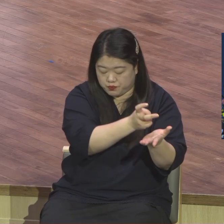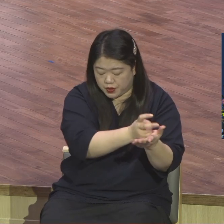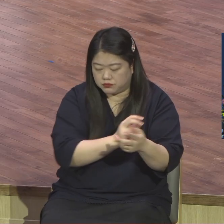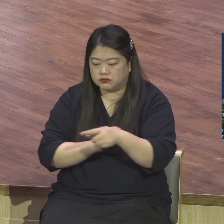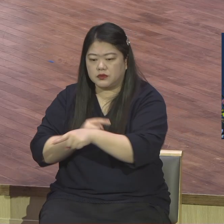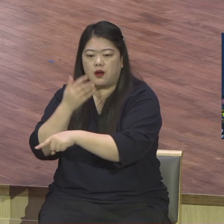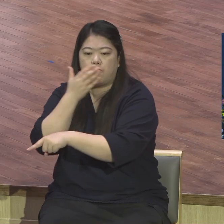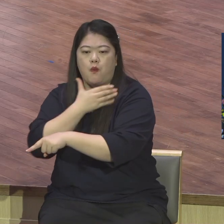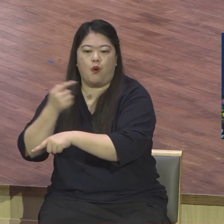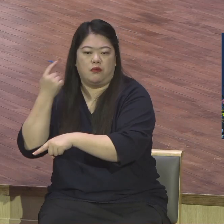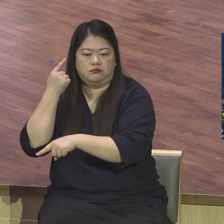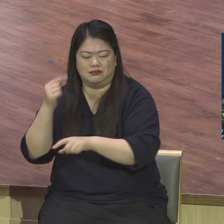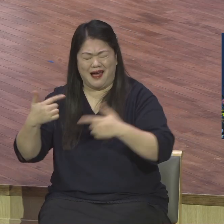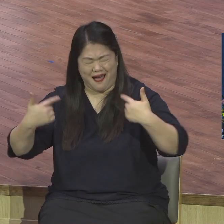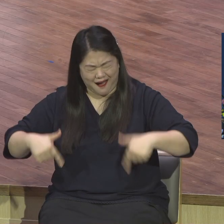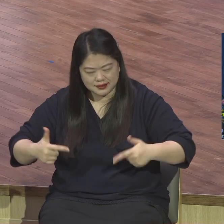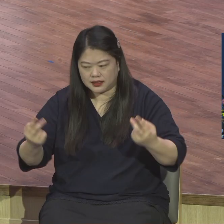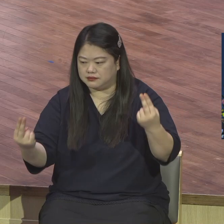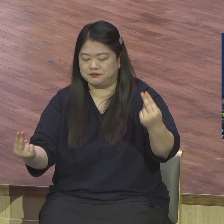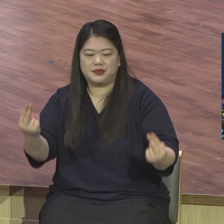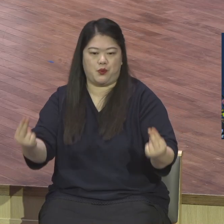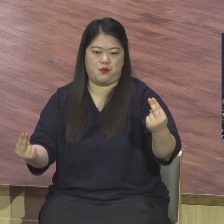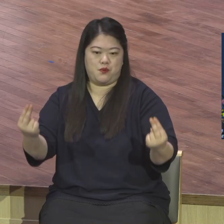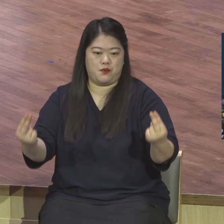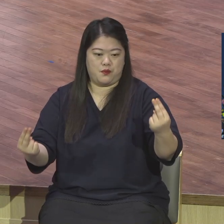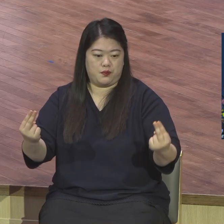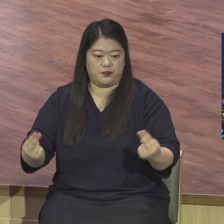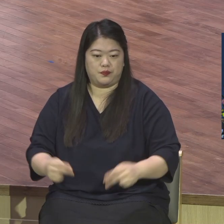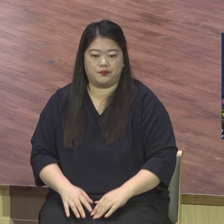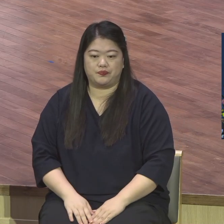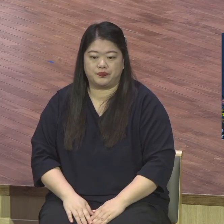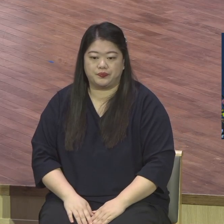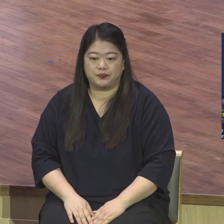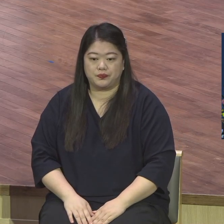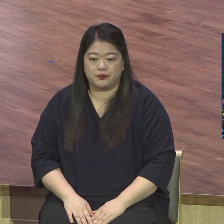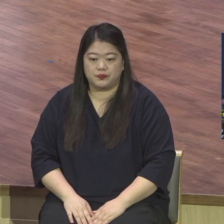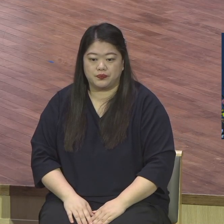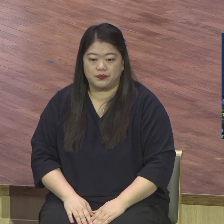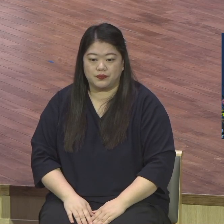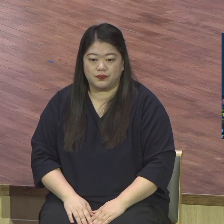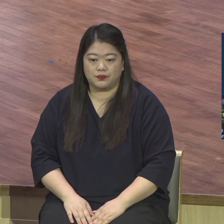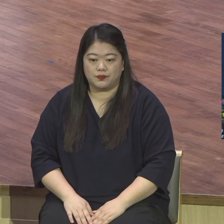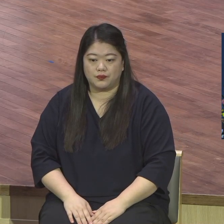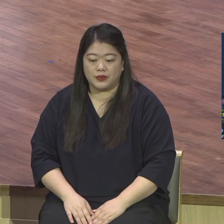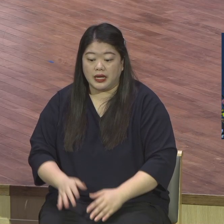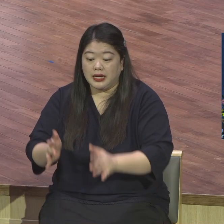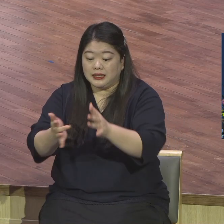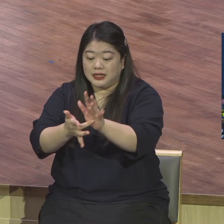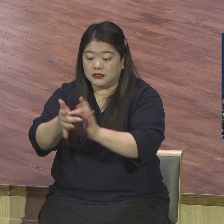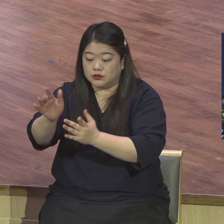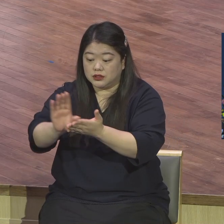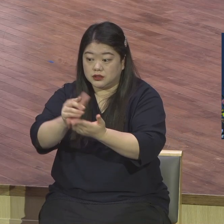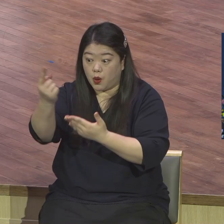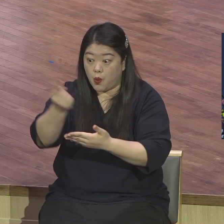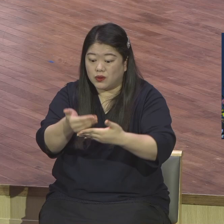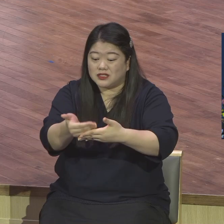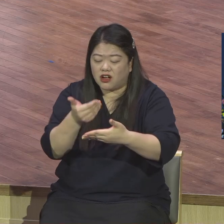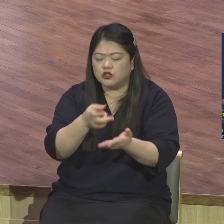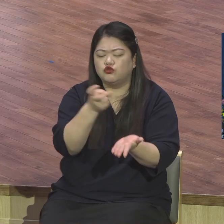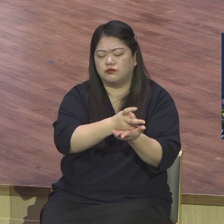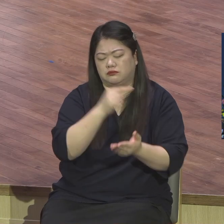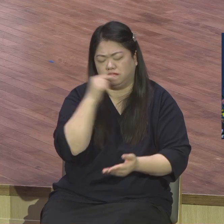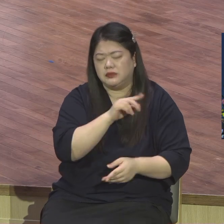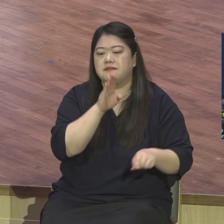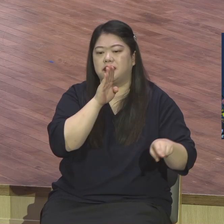과거의 율법에 사로잡혀 살았지만은 예수 그리스도가 이 땅에 오신 이후